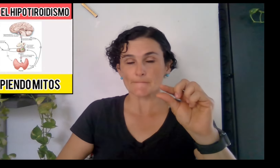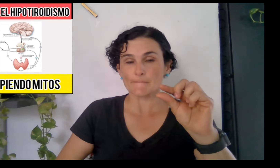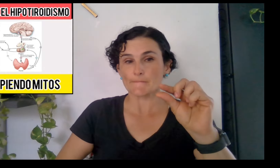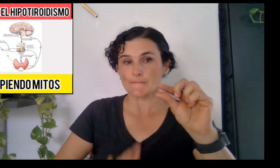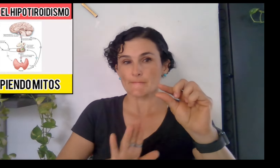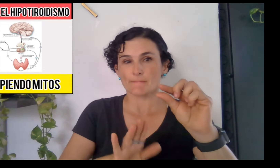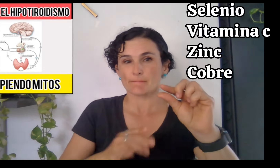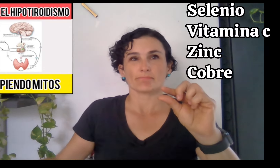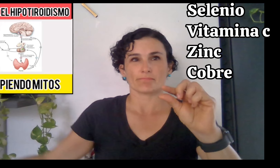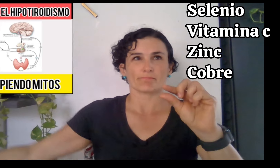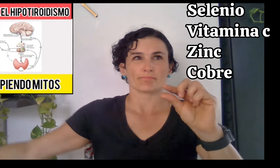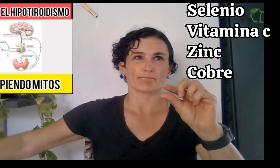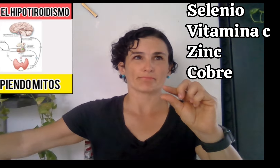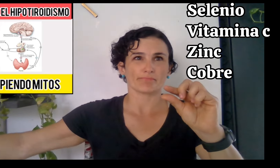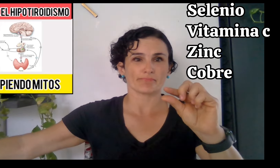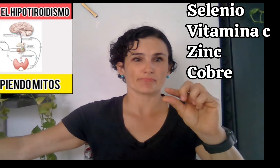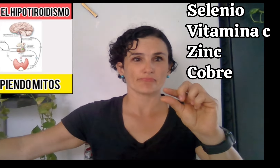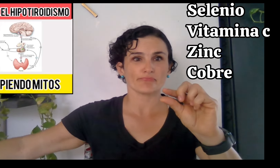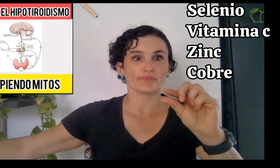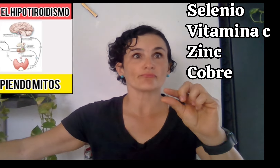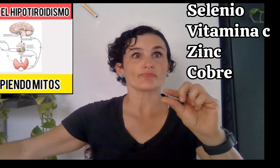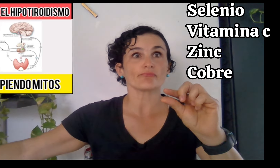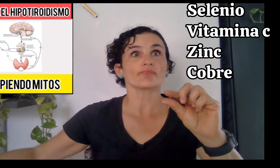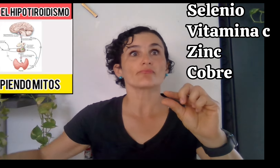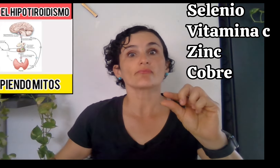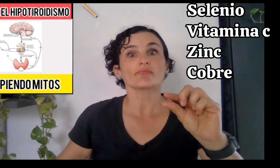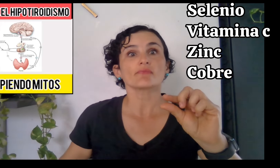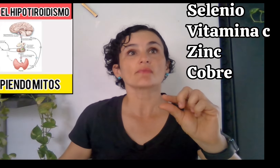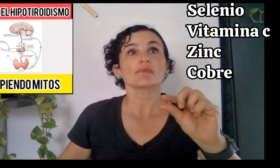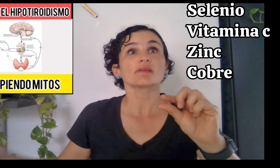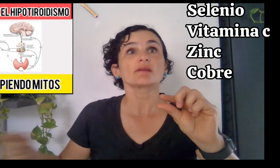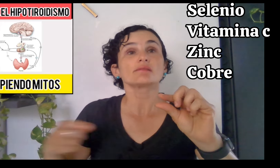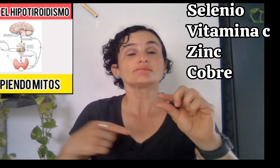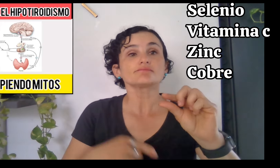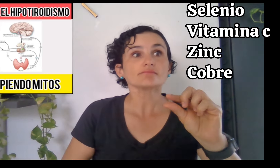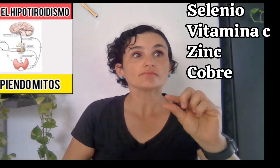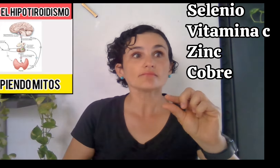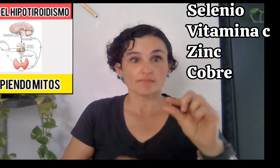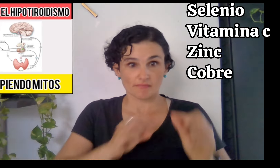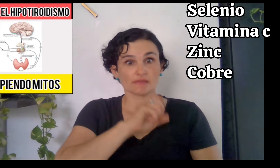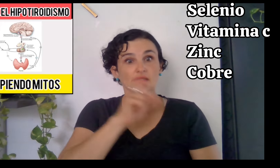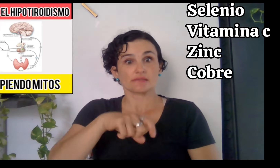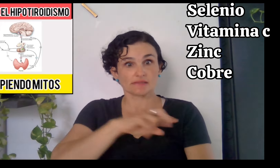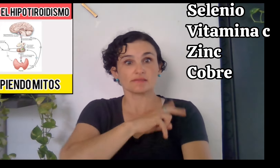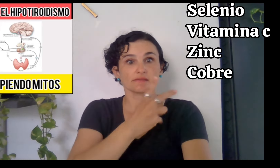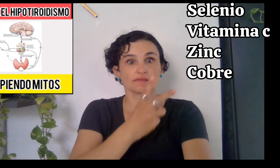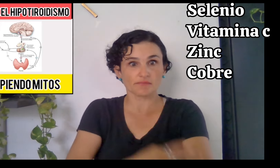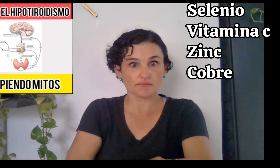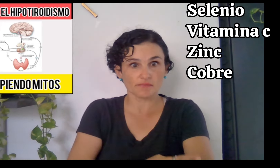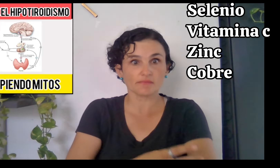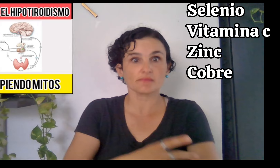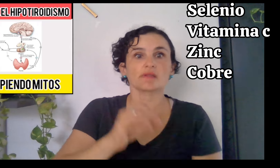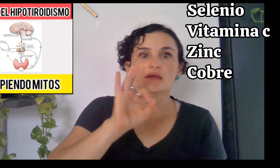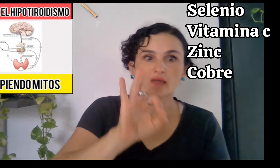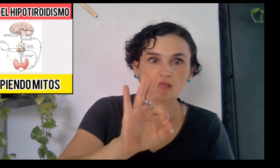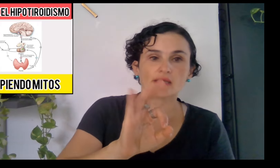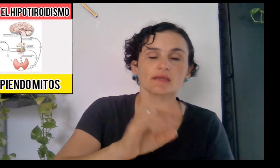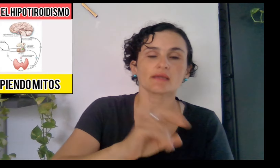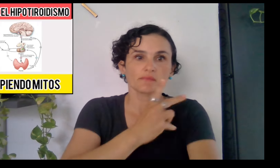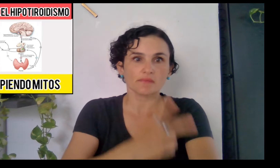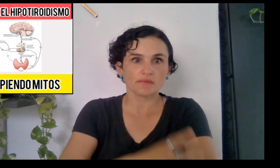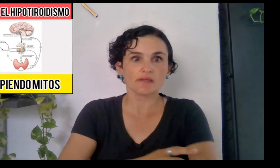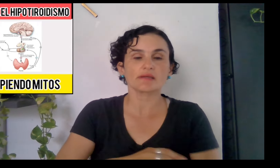selenio, la vitamina C, que en este caso es el ácido ascórbico, vitamina E, zinc, cobre. Es por eso que es muy importante una dieta